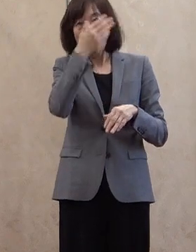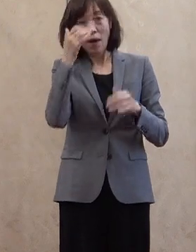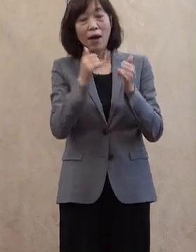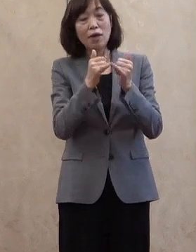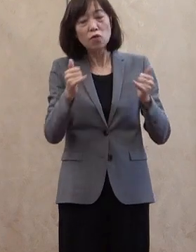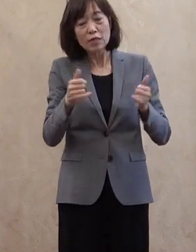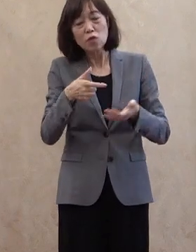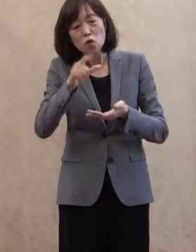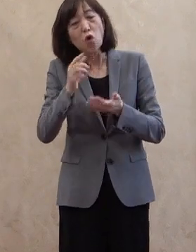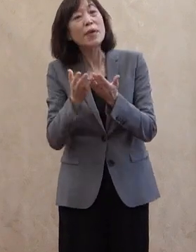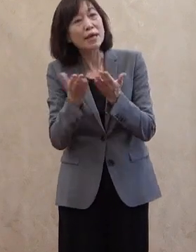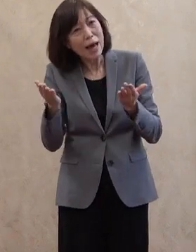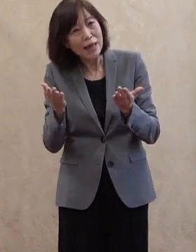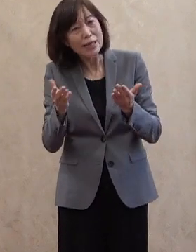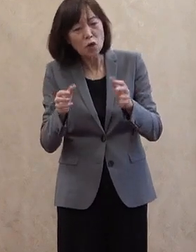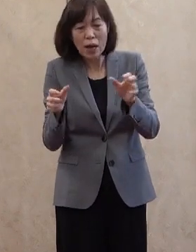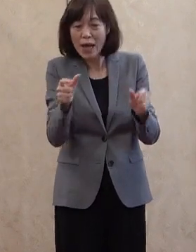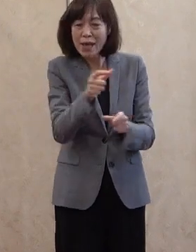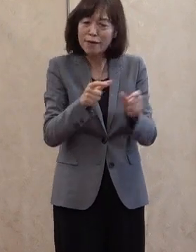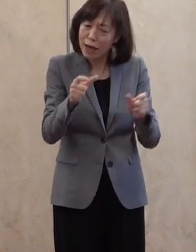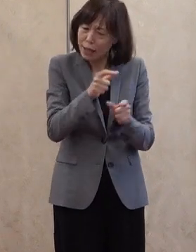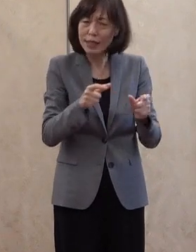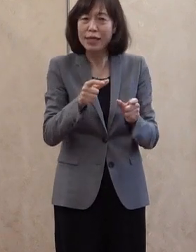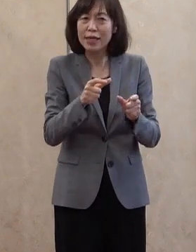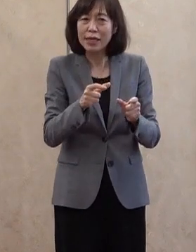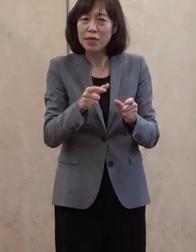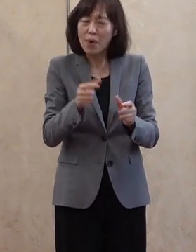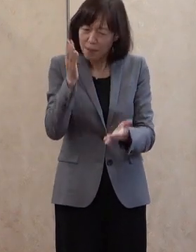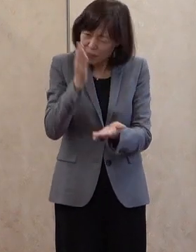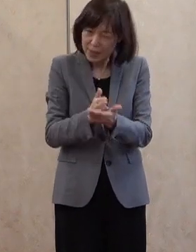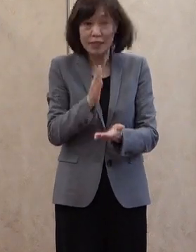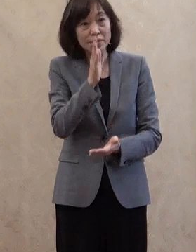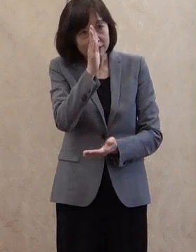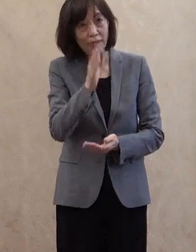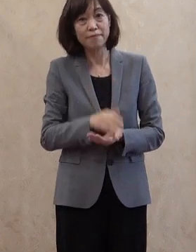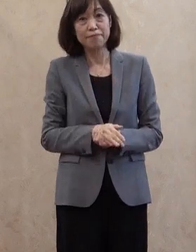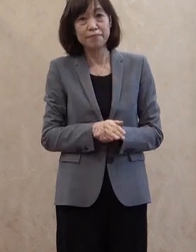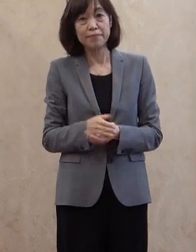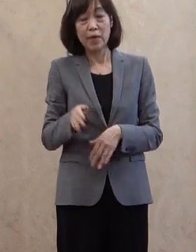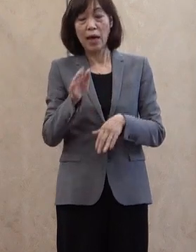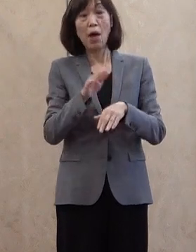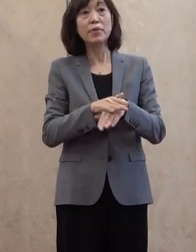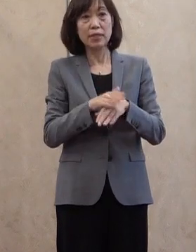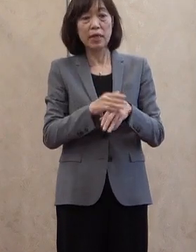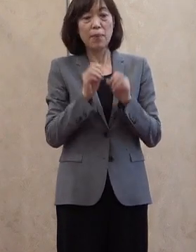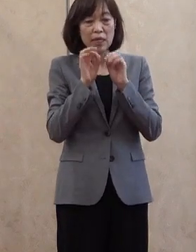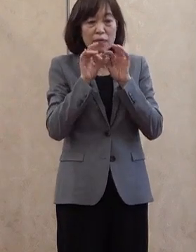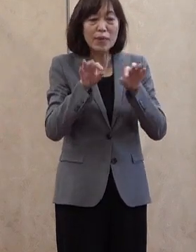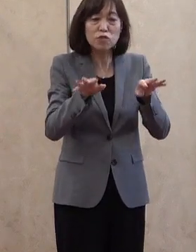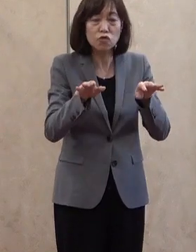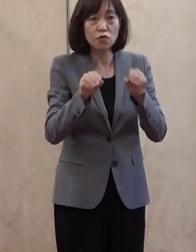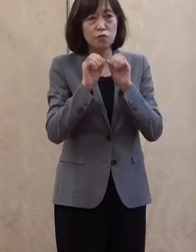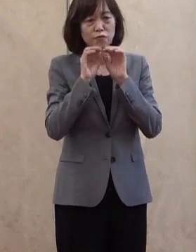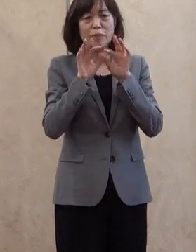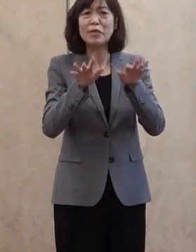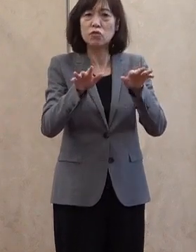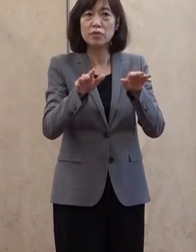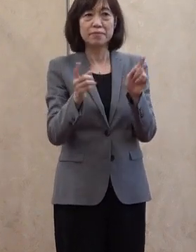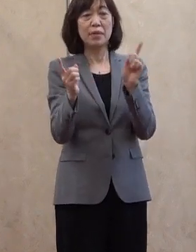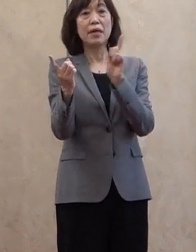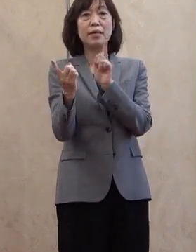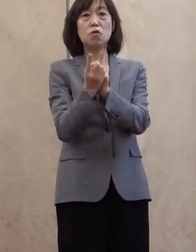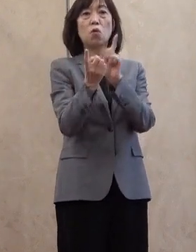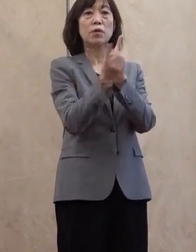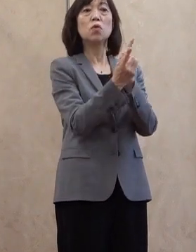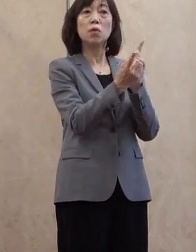宴会、コンパ、ぜひ控えてもらいたいと思います。また合わせてこれは飛沫感染とか人と人との接触でしかこ